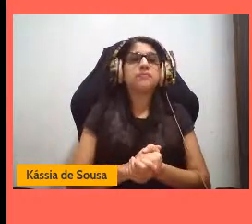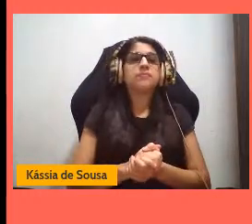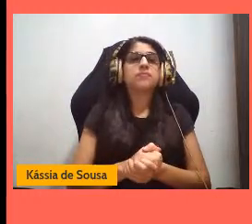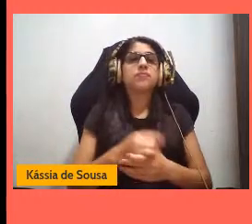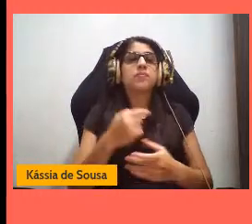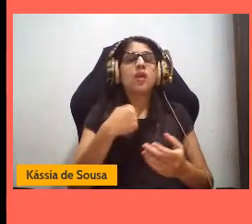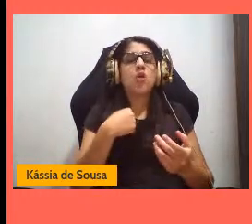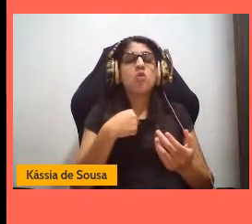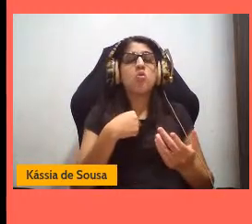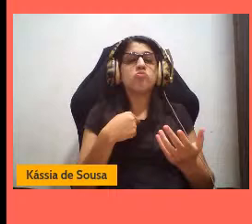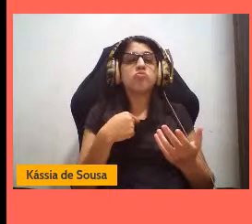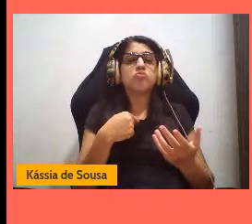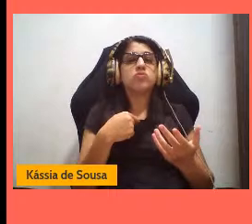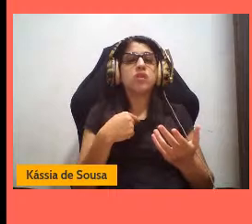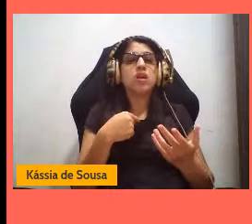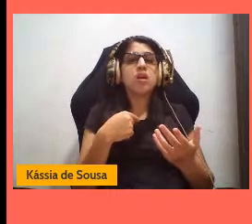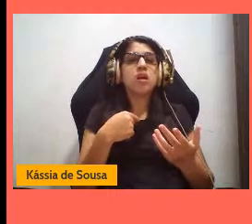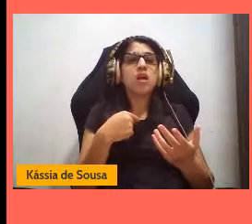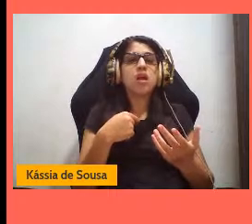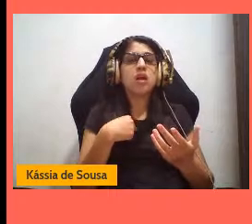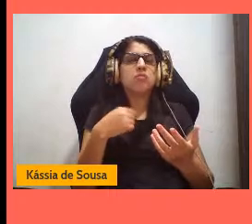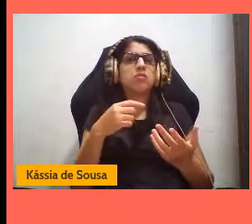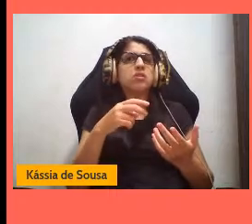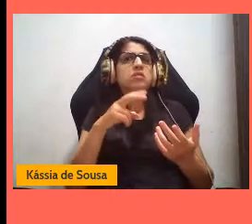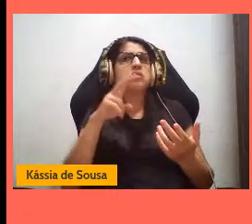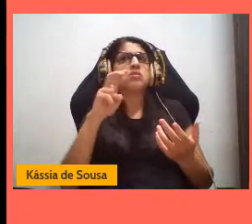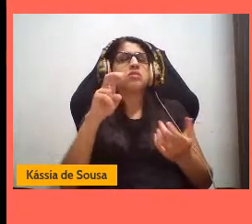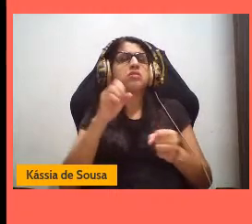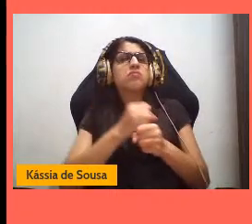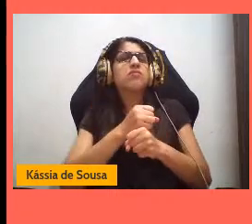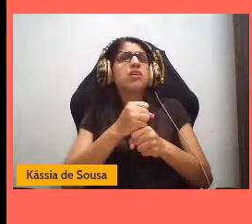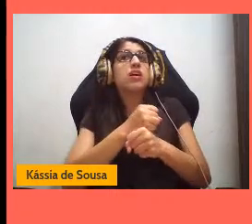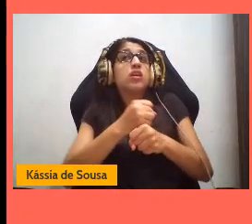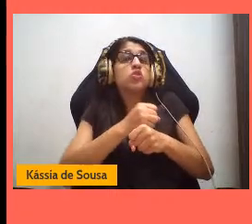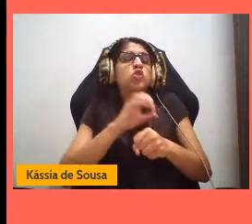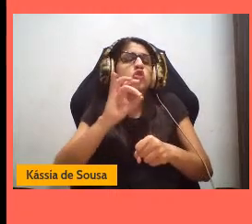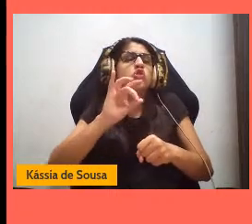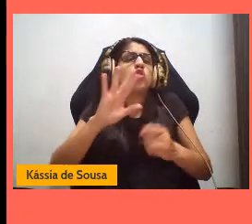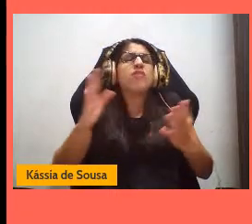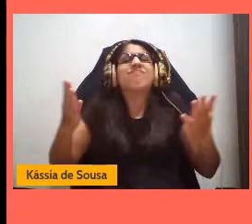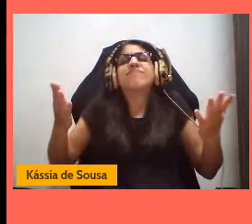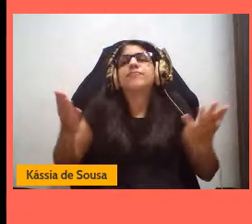eu fiquei muito assim, nossa, em 5 anos e agora que eu estou conseguindo